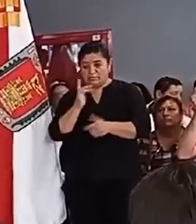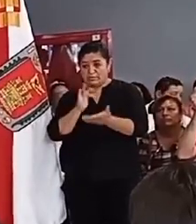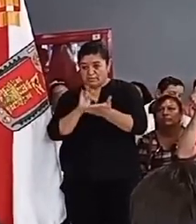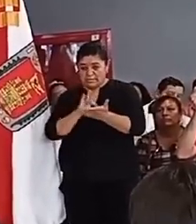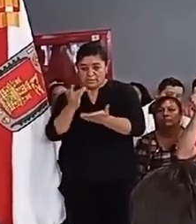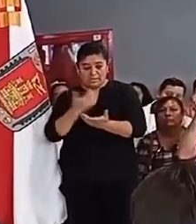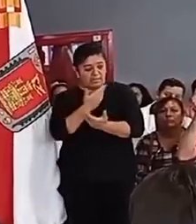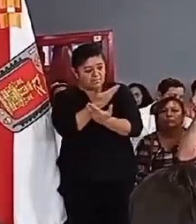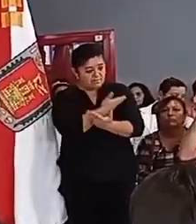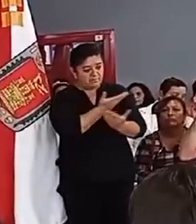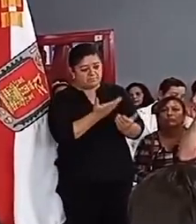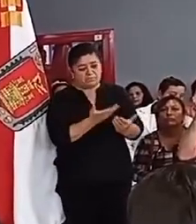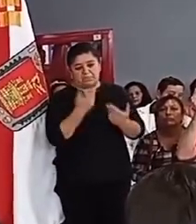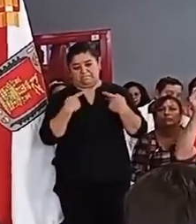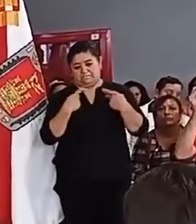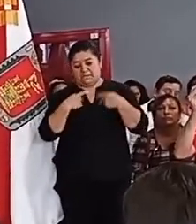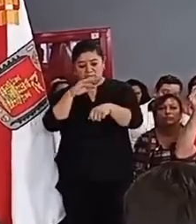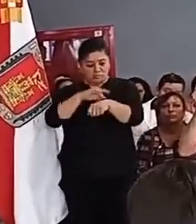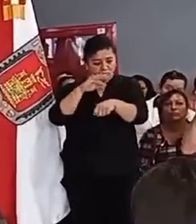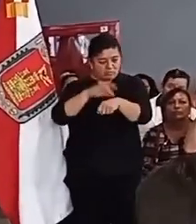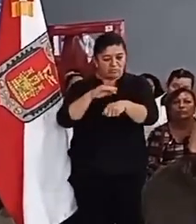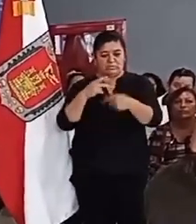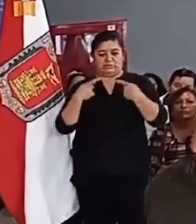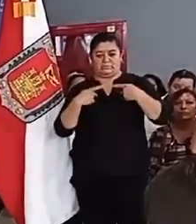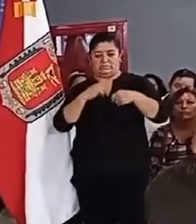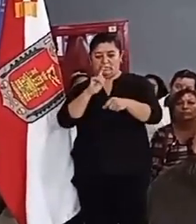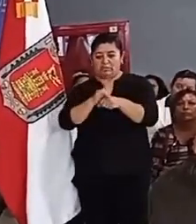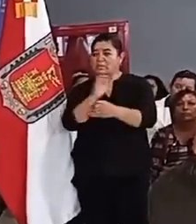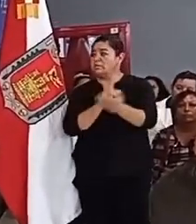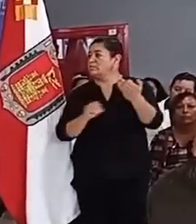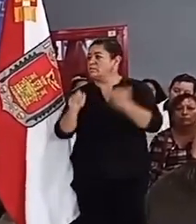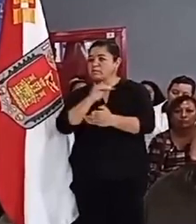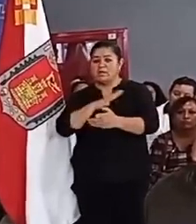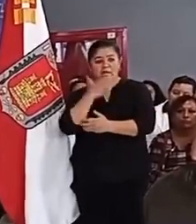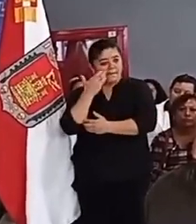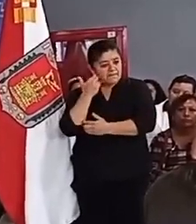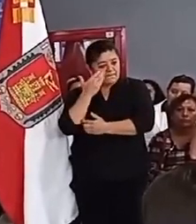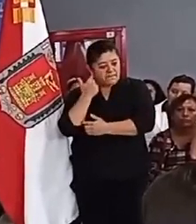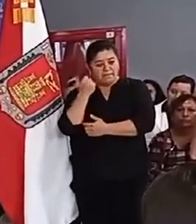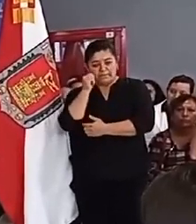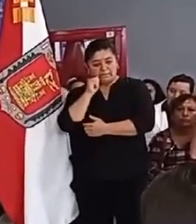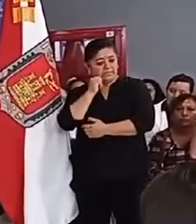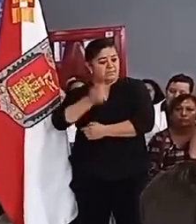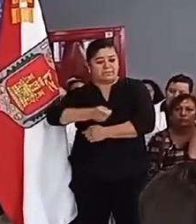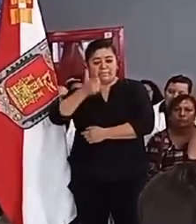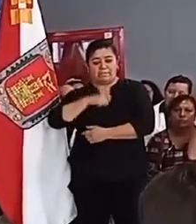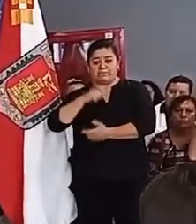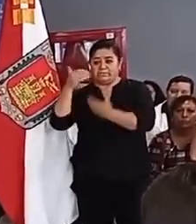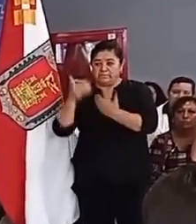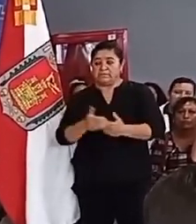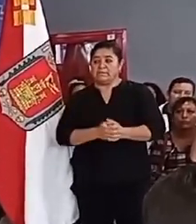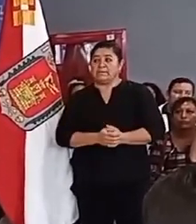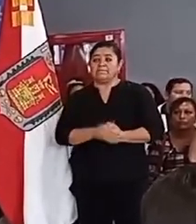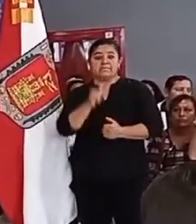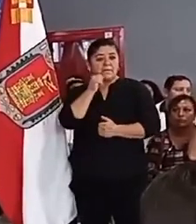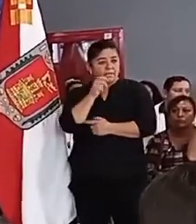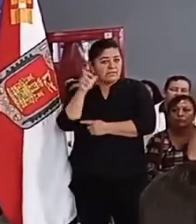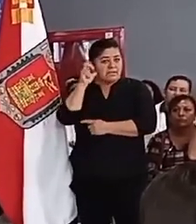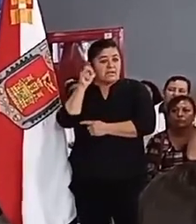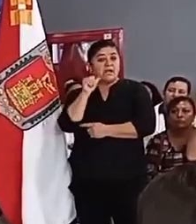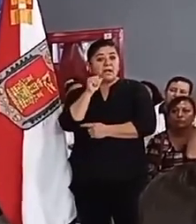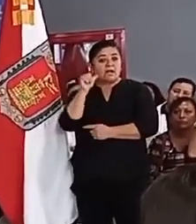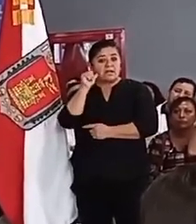los doctores al personal de aquí que son muy muy amables muy atentos desde la primera vez que lleger ayer me